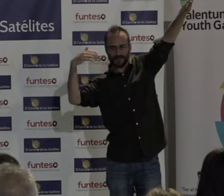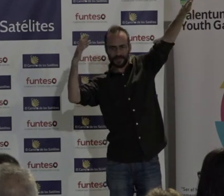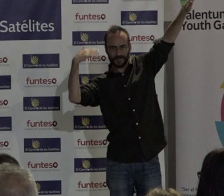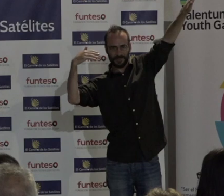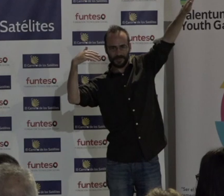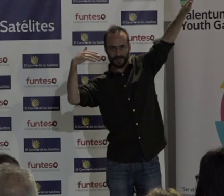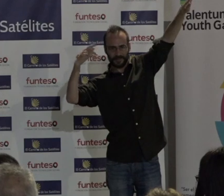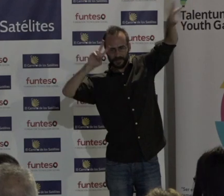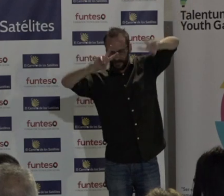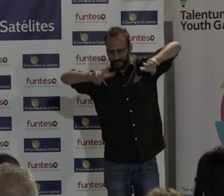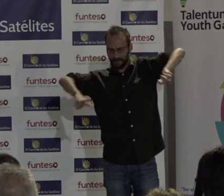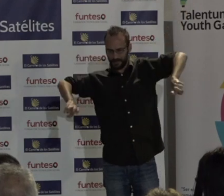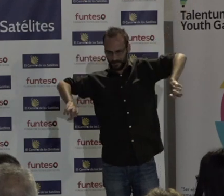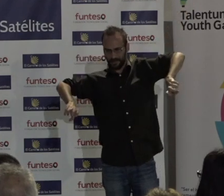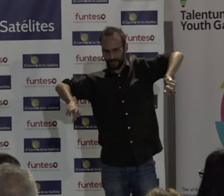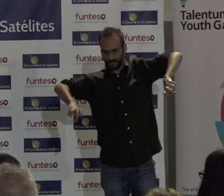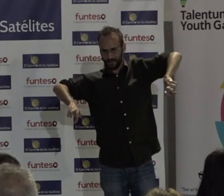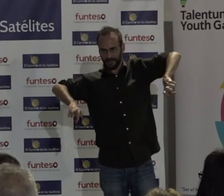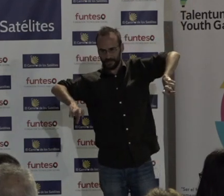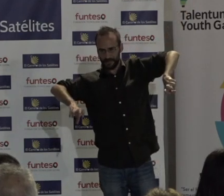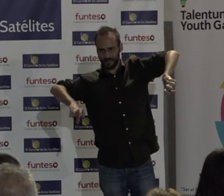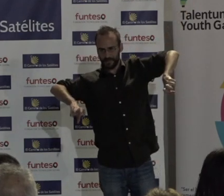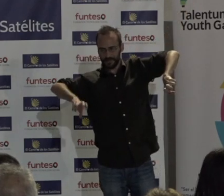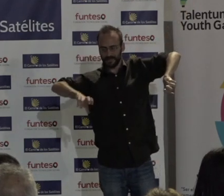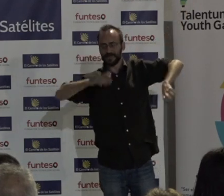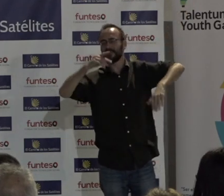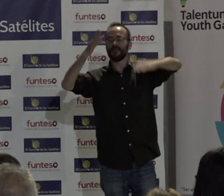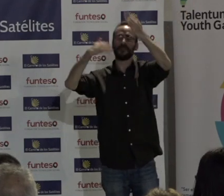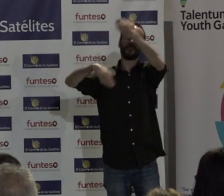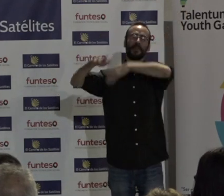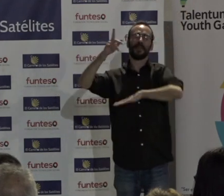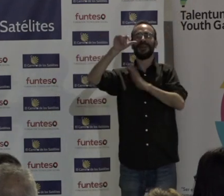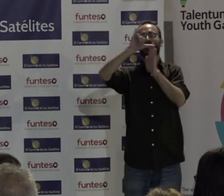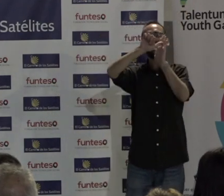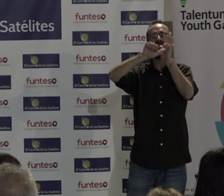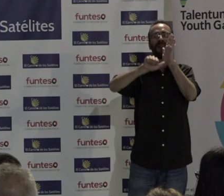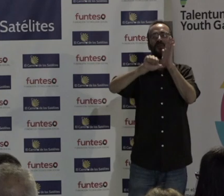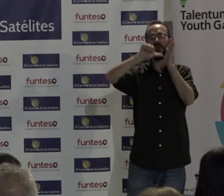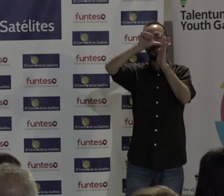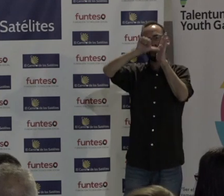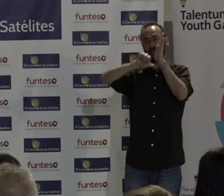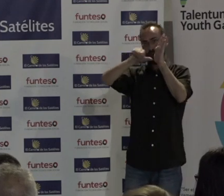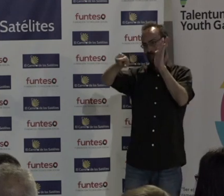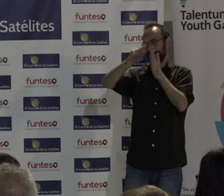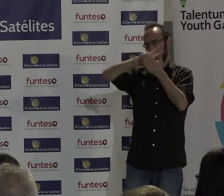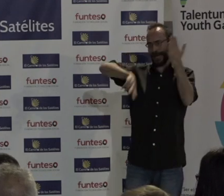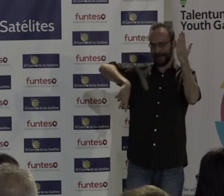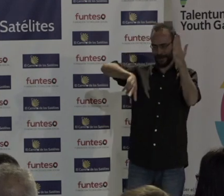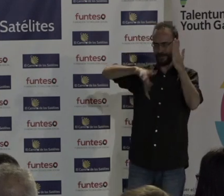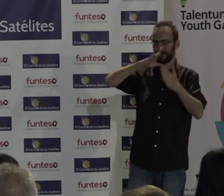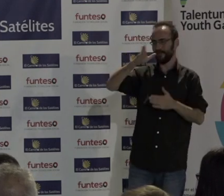consulta en Google del Estatuto de Galicia, del primer Estatuto de Galicia, veréis que la banda azul